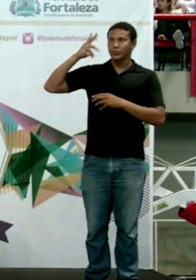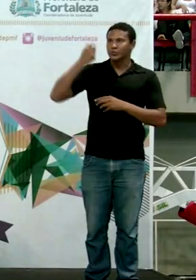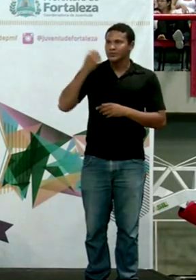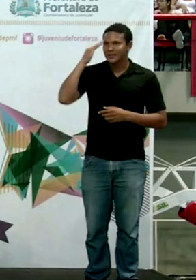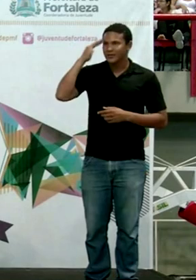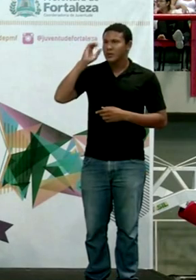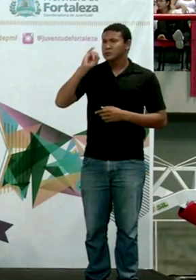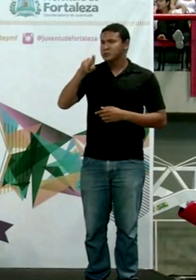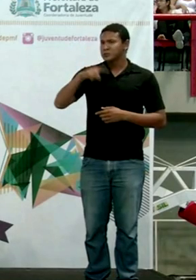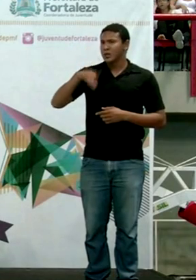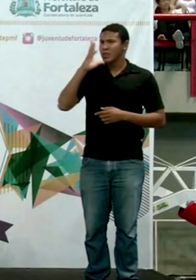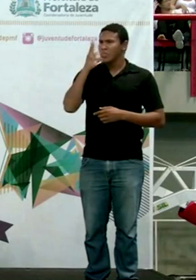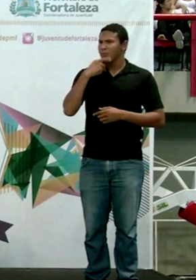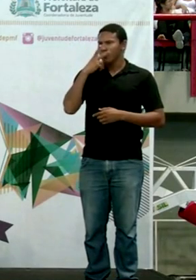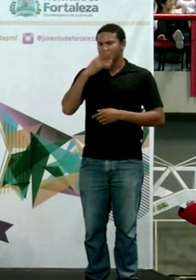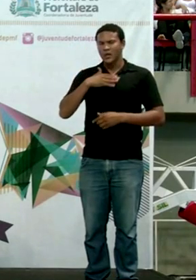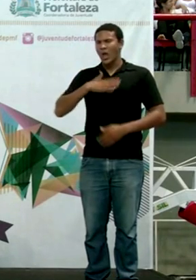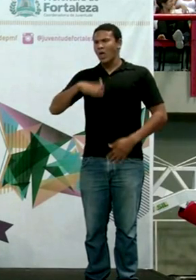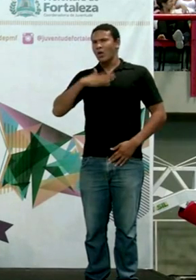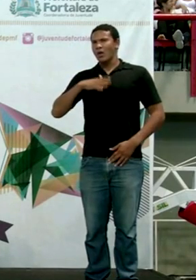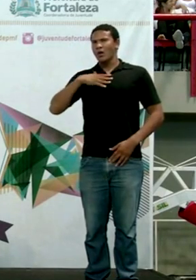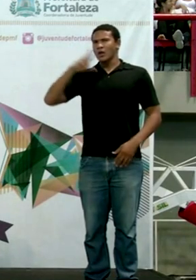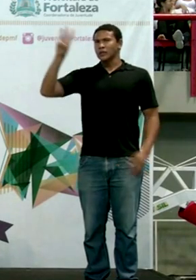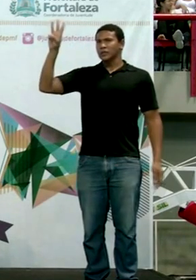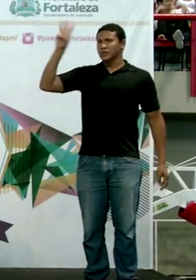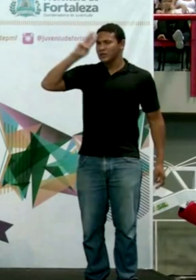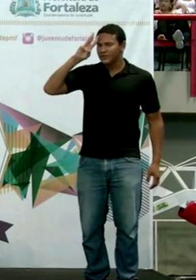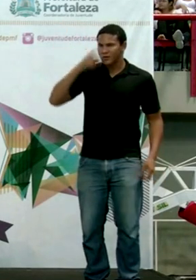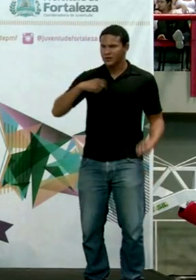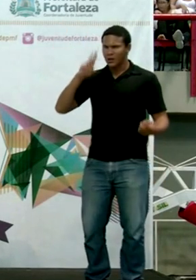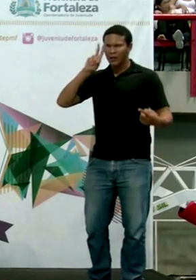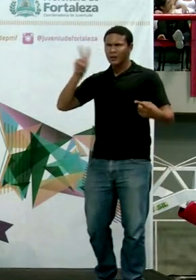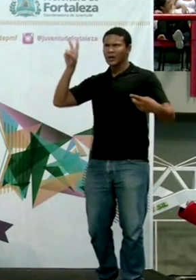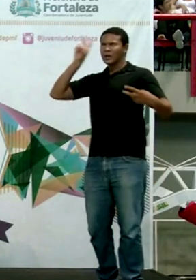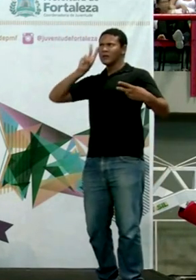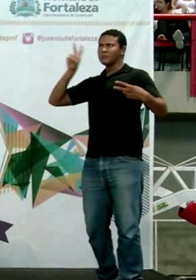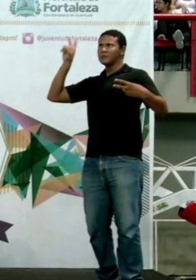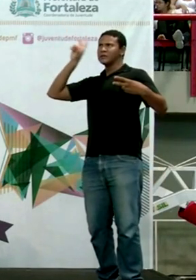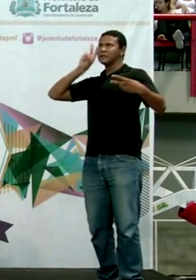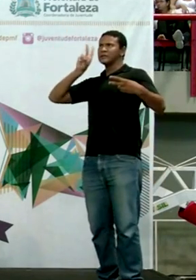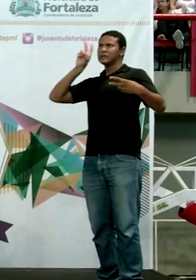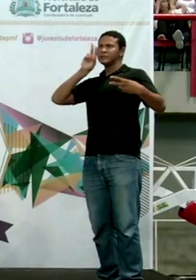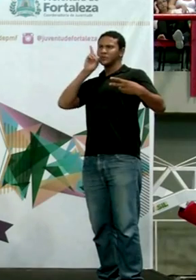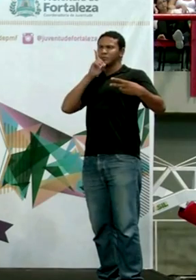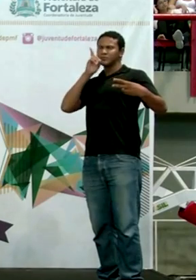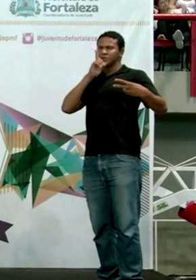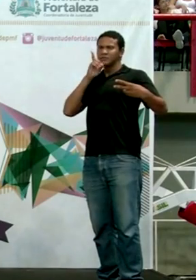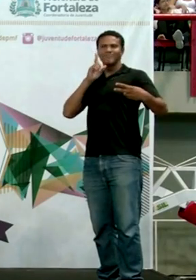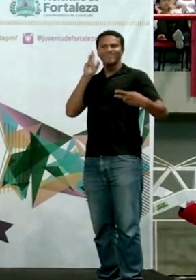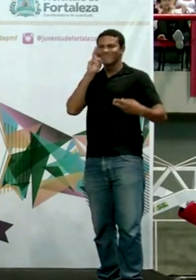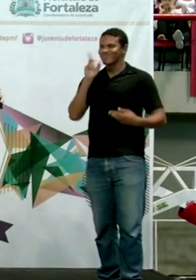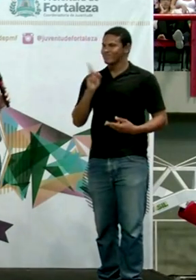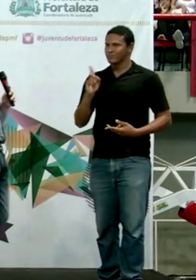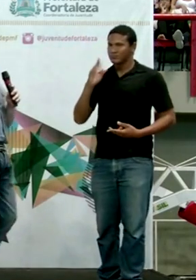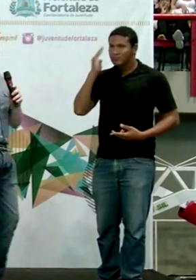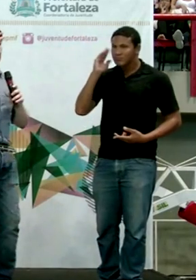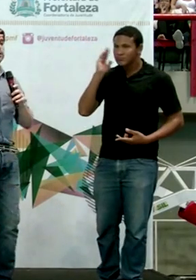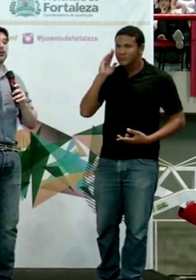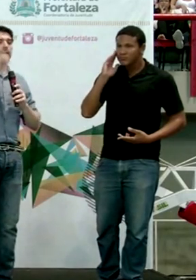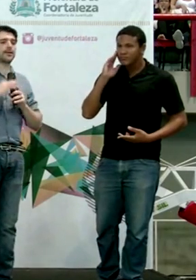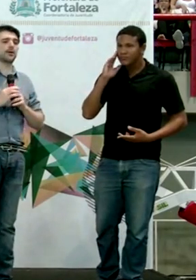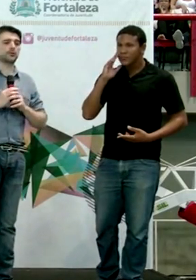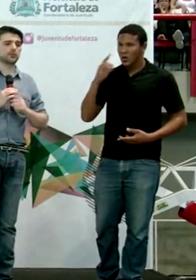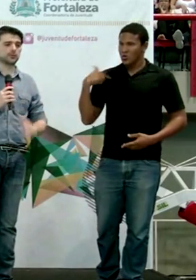terça-feira, você não vai aprender mais nada. Esquece. Então tem que dar estudo. Nós temos uma coisa chamada memória